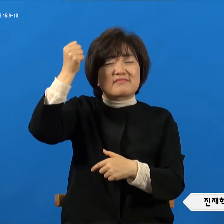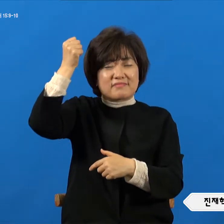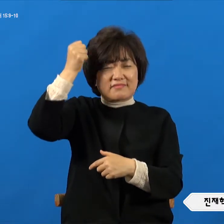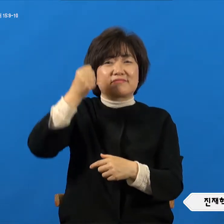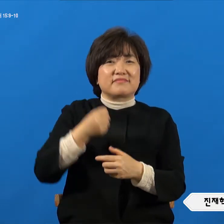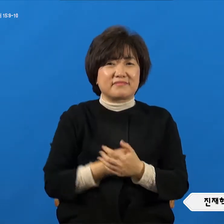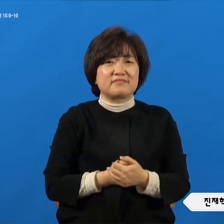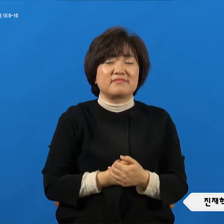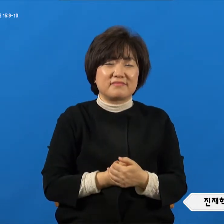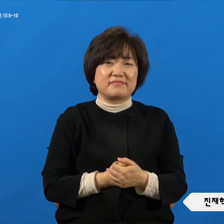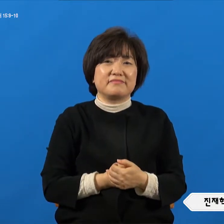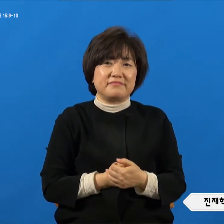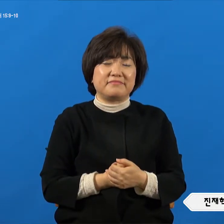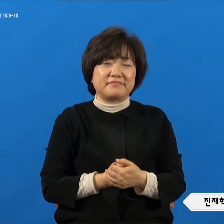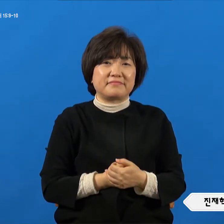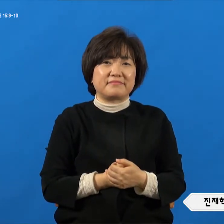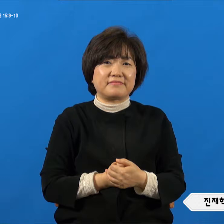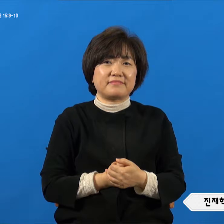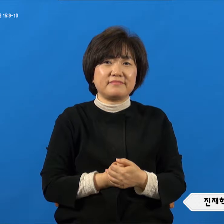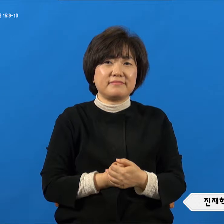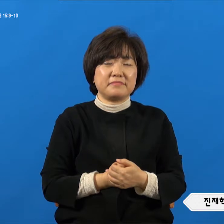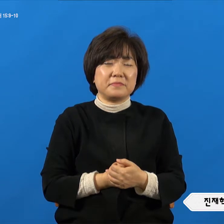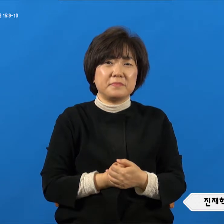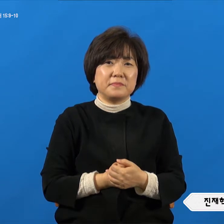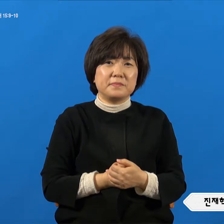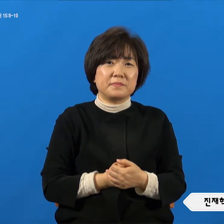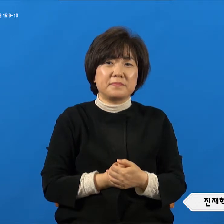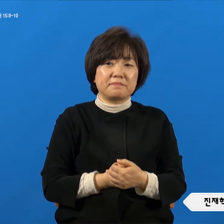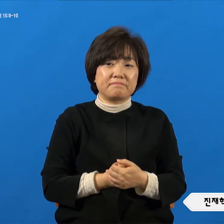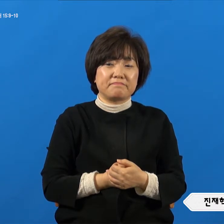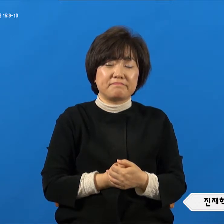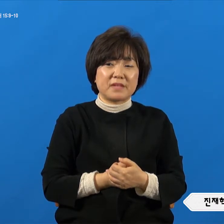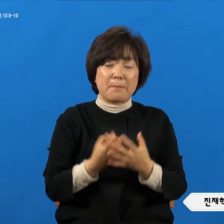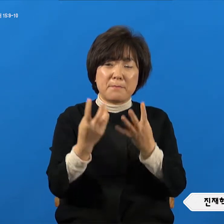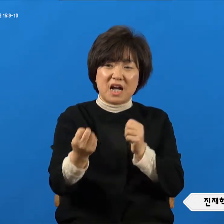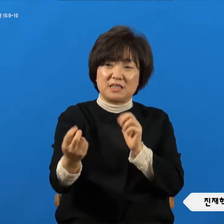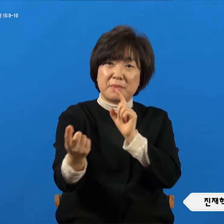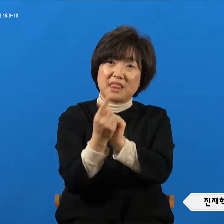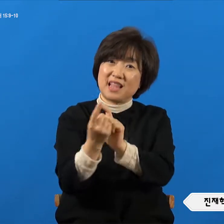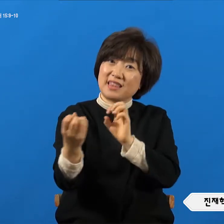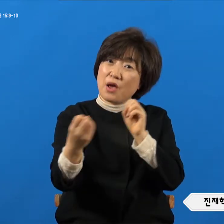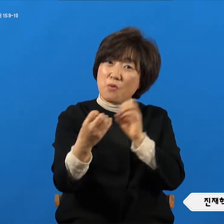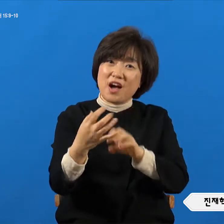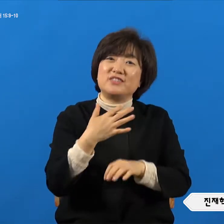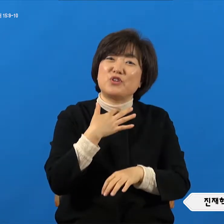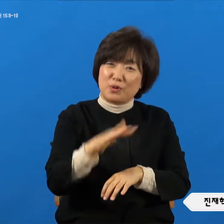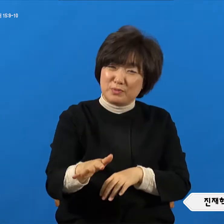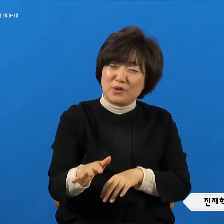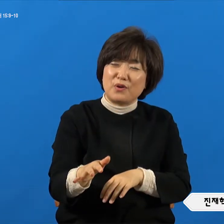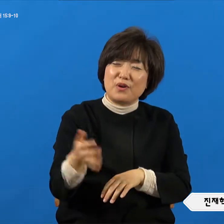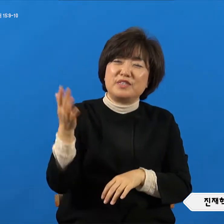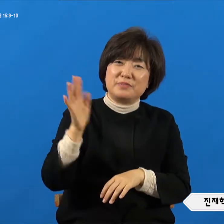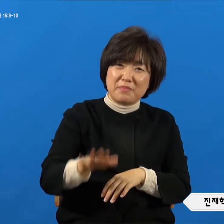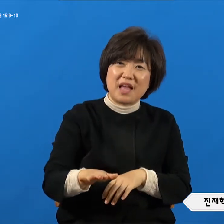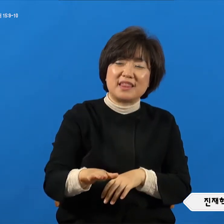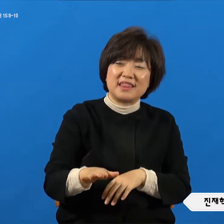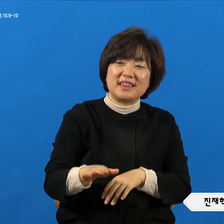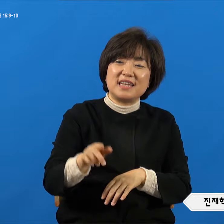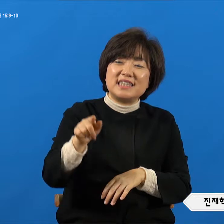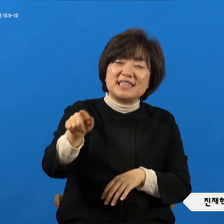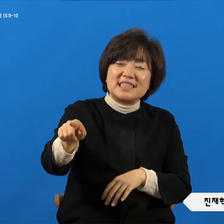자리를 잡고 있었을까요? 비록 많은 대화는 나누지 못했지만 바로